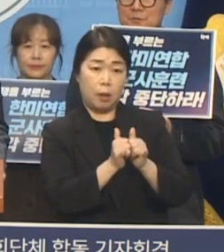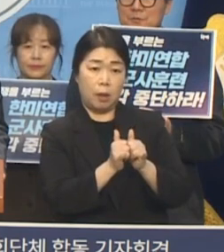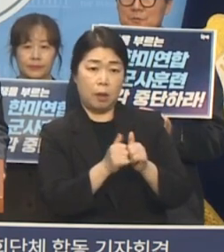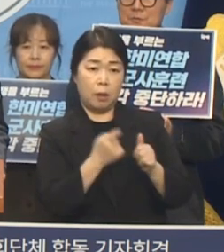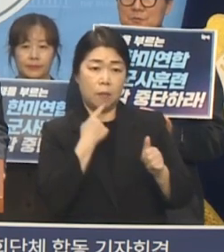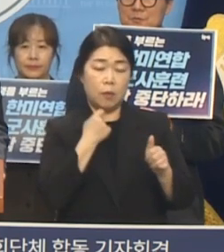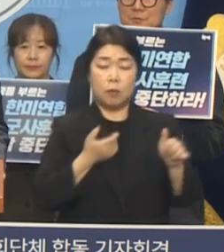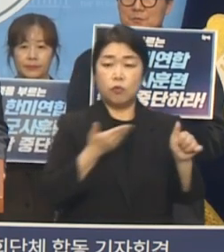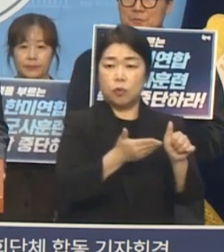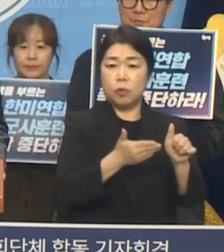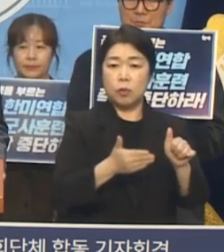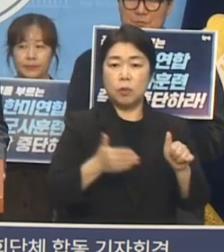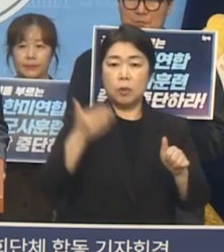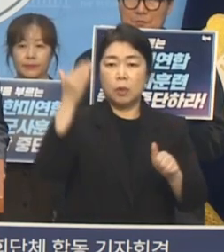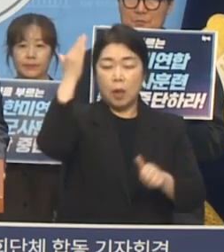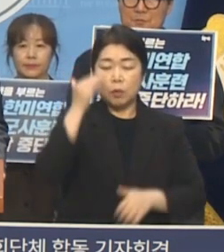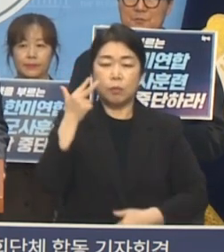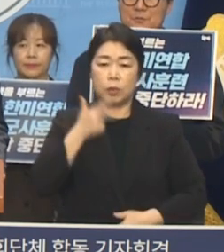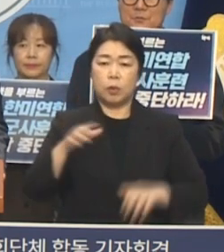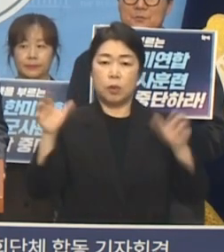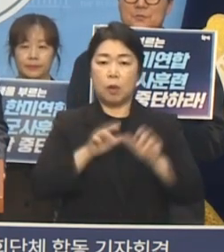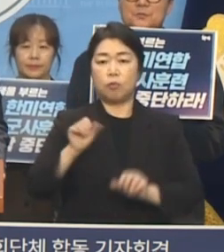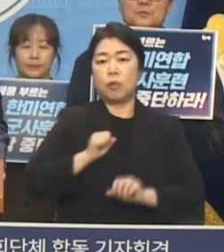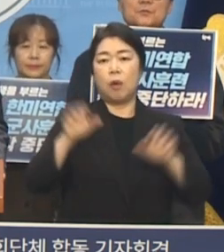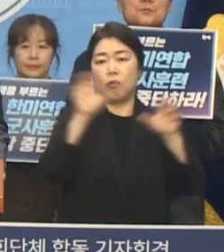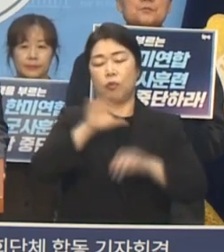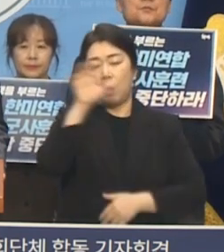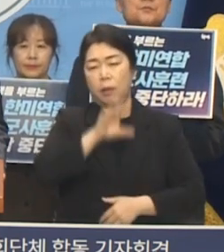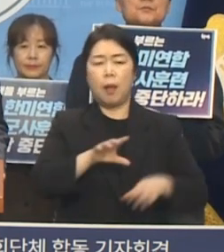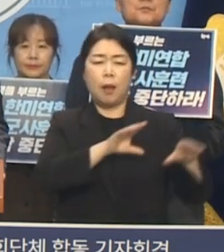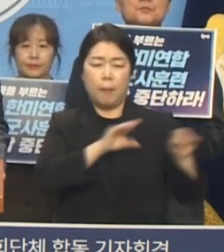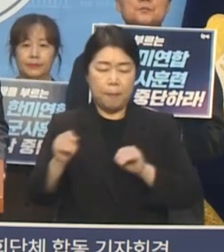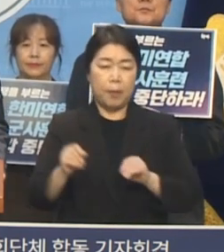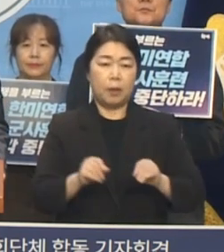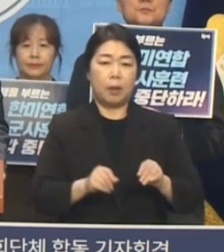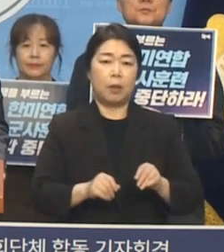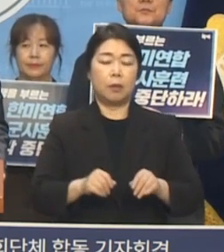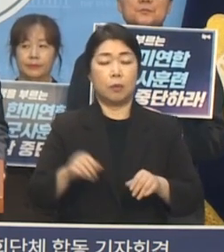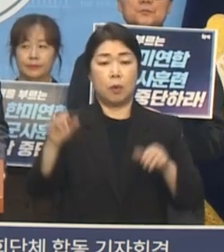반대합시다. 정부는 전쟁훈련을 중단하고